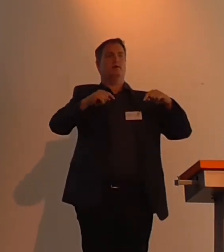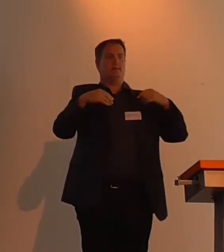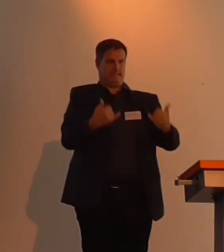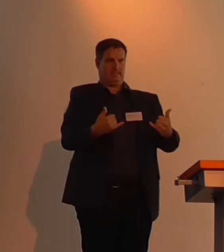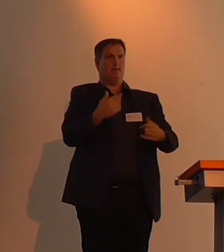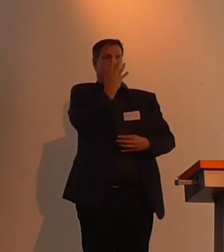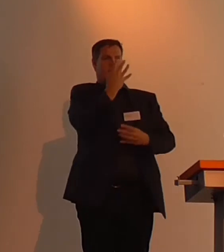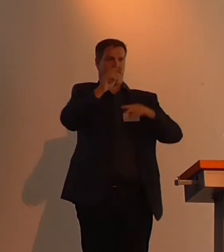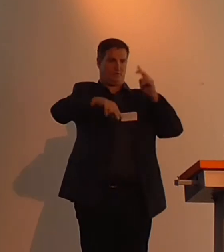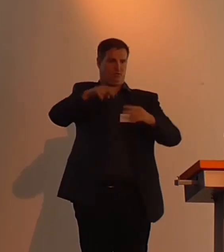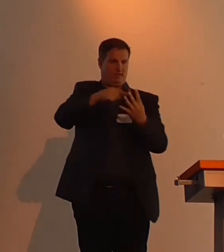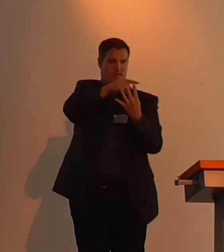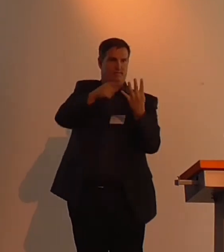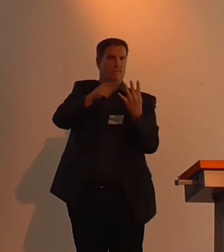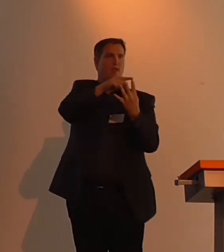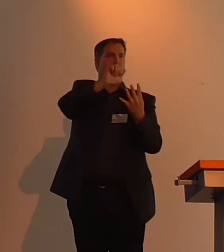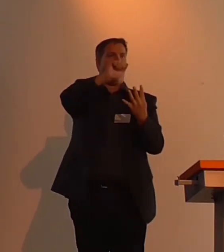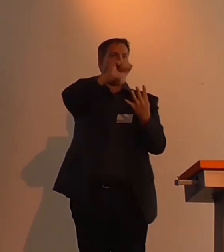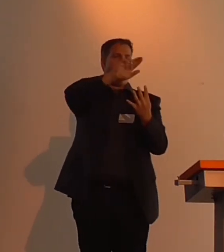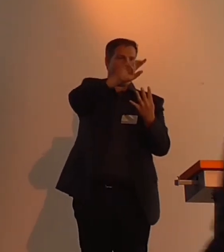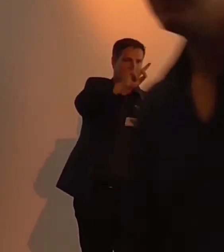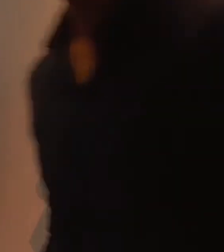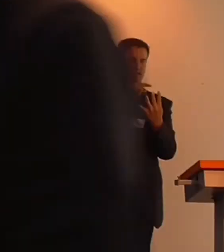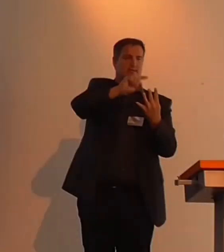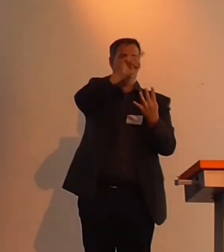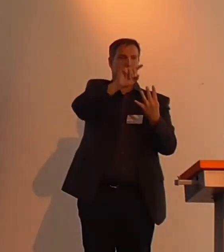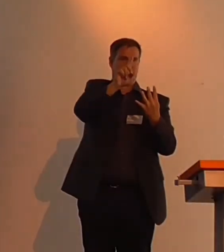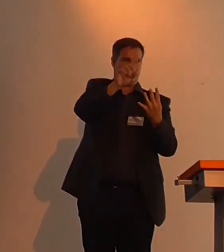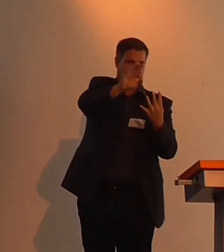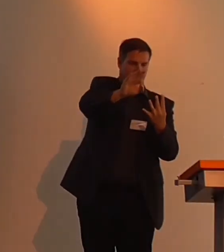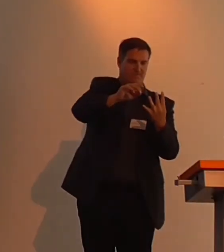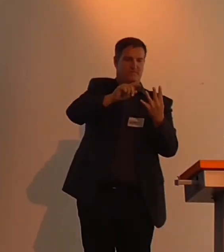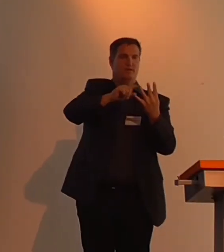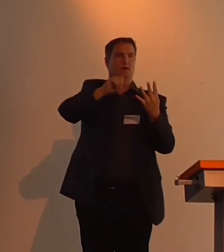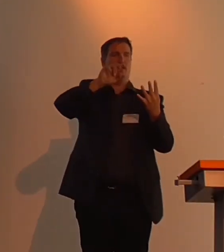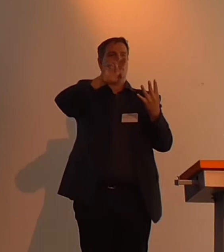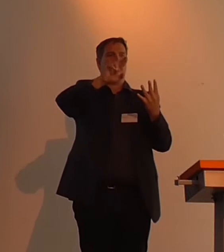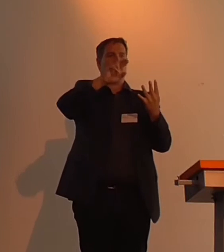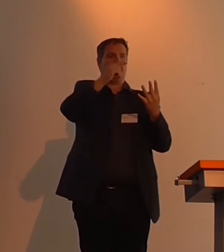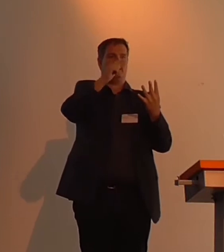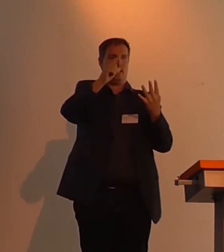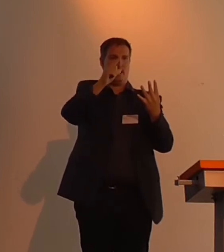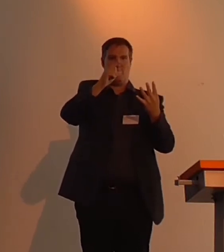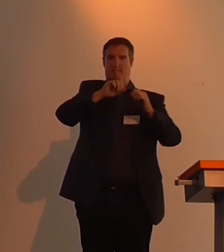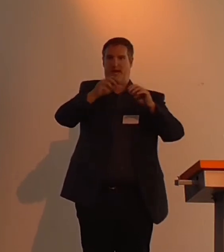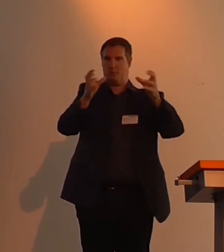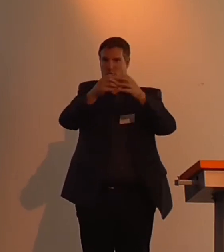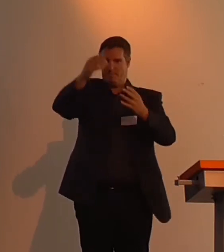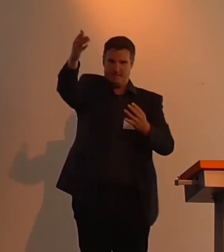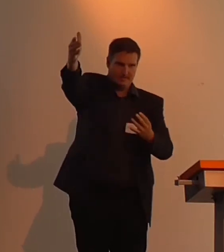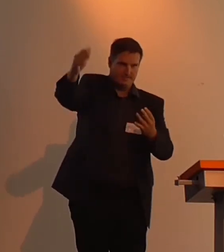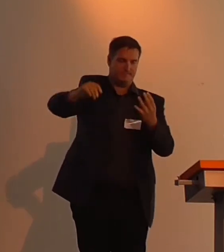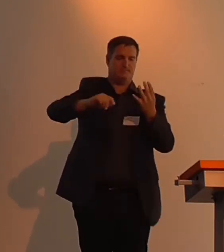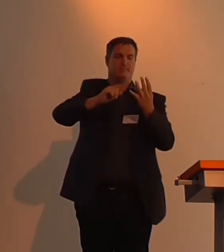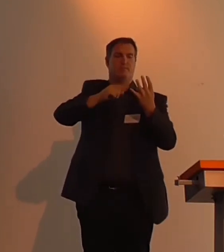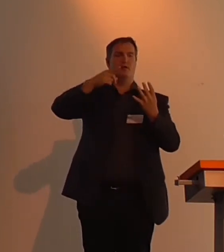er hat ja auch gesagt, ich werde all das, was Sie mir mitgeben, wir werden heute Nachmittag mitnehmen und mit Ihnen dann wieder auf den Tisch verschiedene Gäste haben.